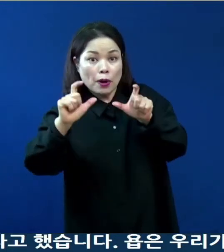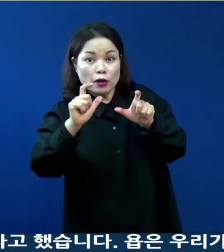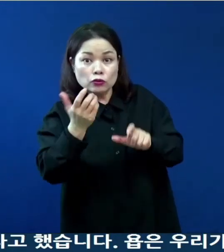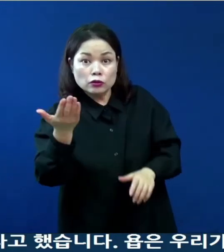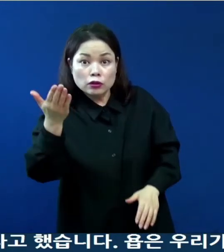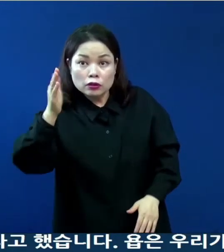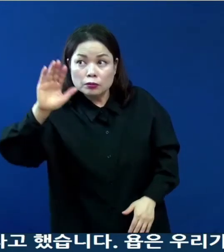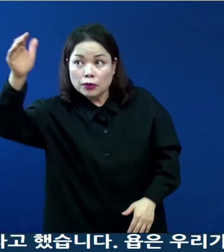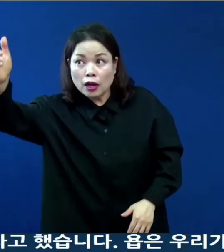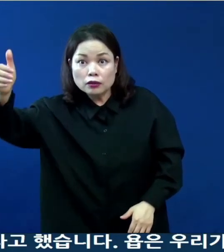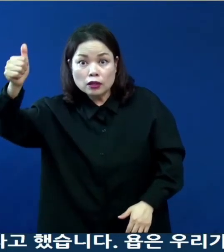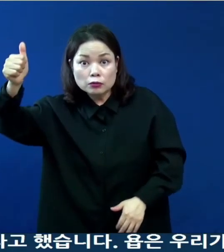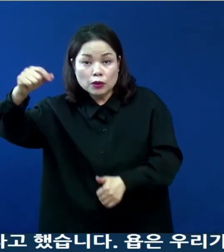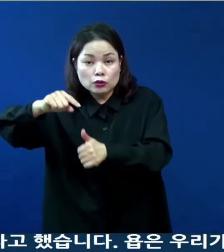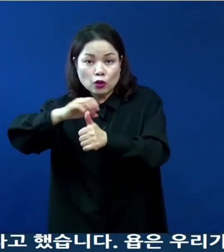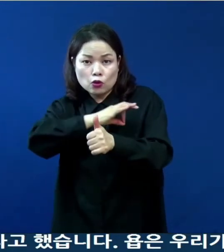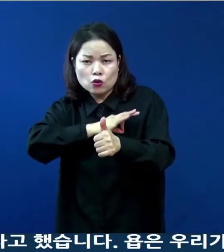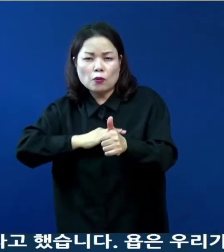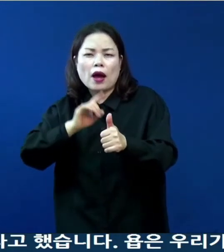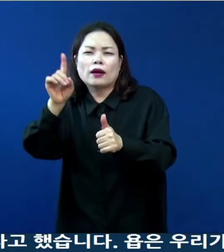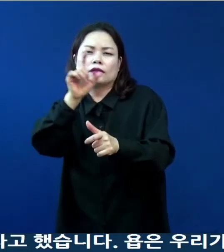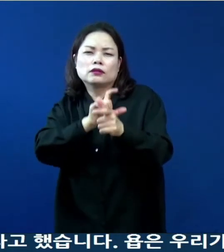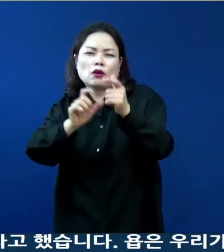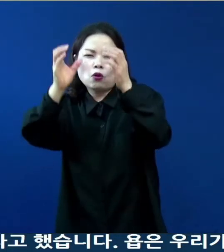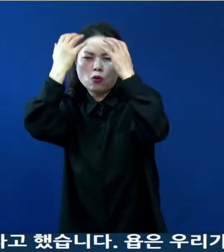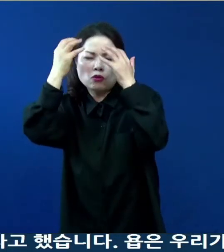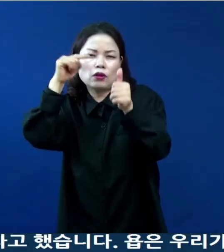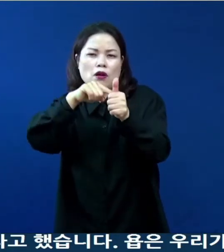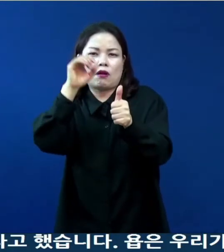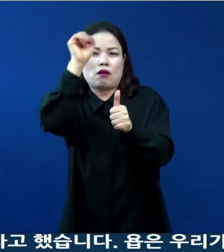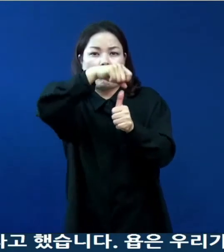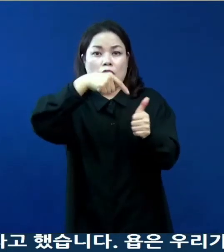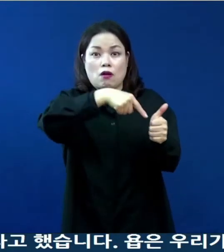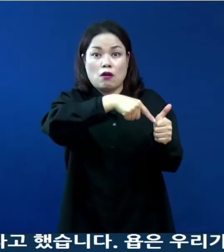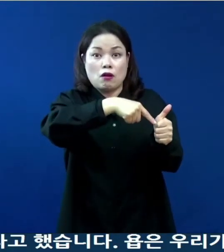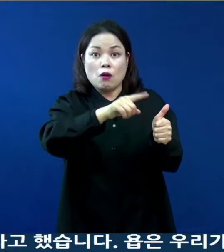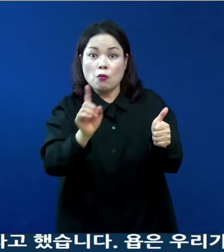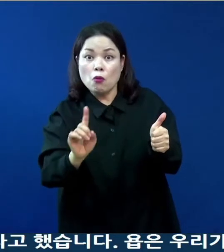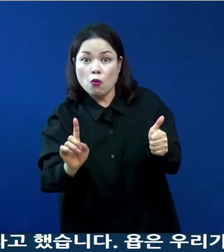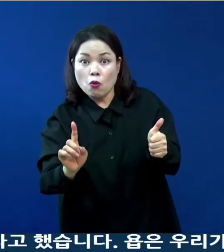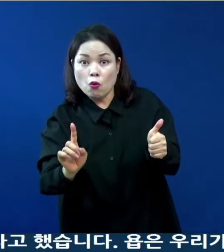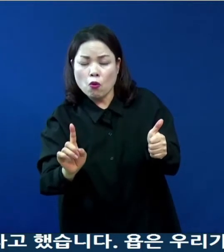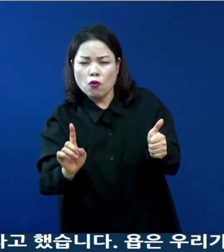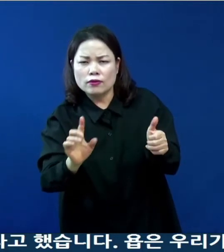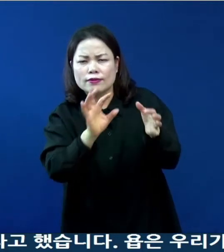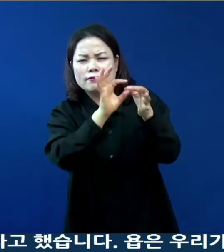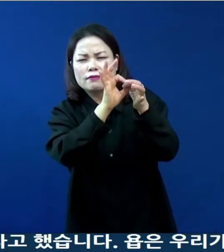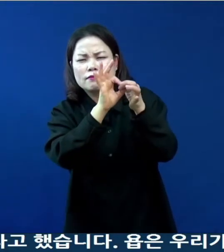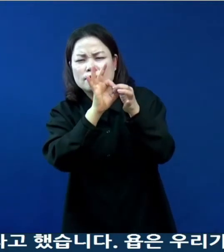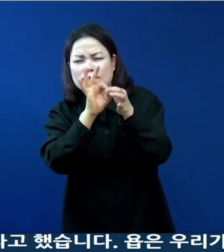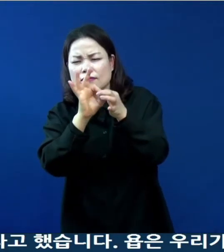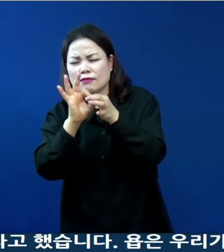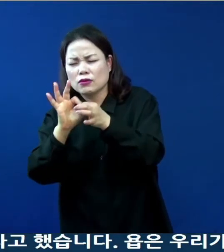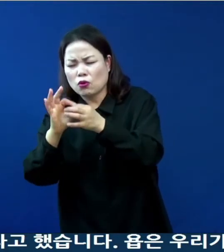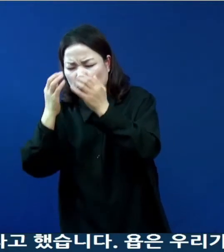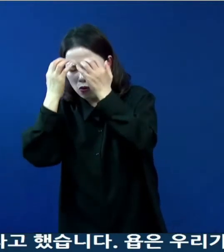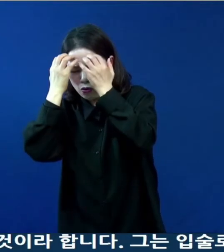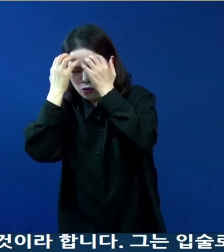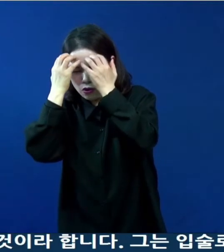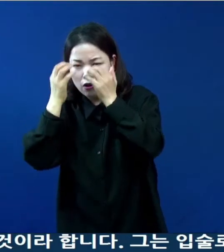있었는데요, 하나님께서는 욥에게 한 가지 더 고난을 허락하시는데 그 고난은 지속적인